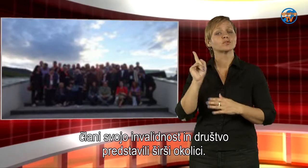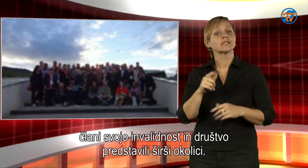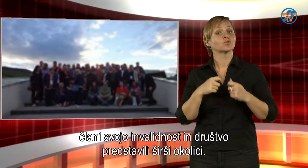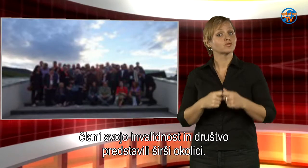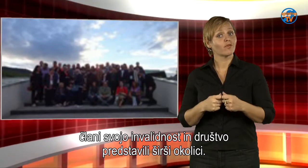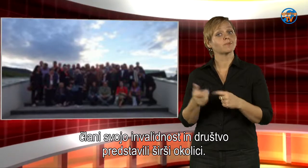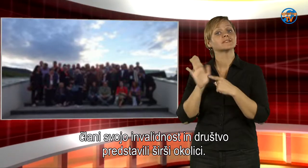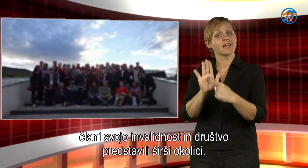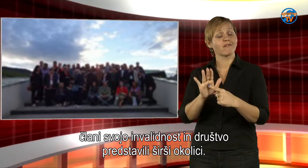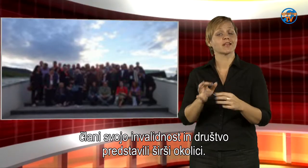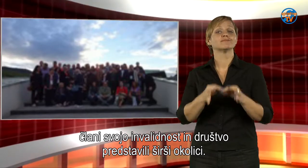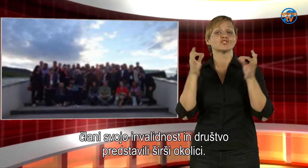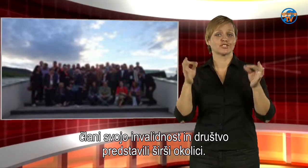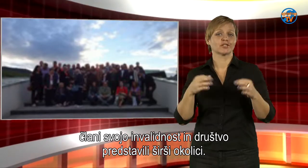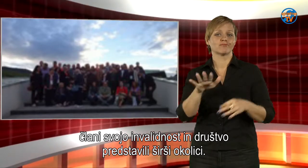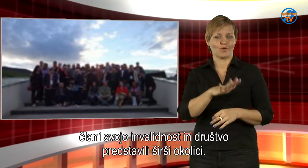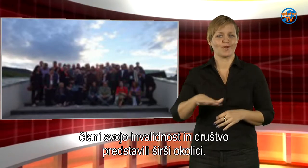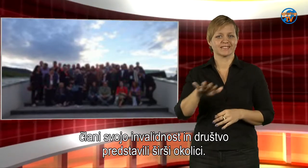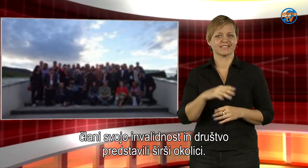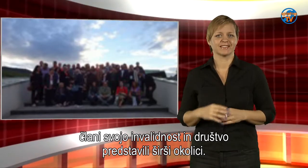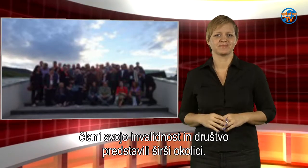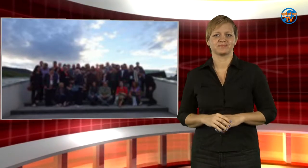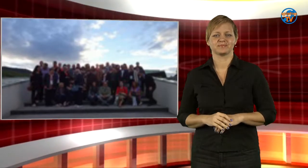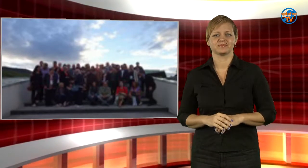društvo predstavili širši okolici.